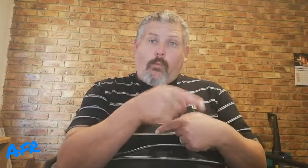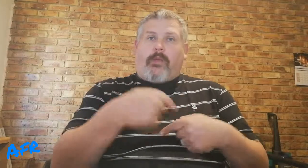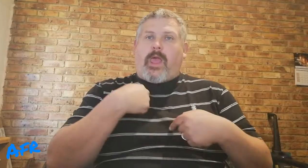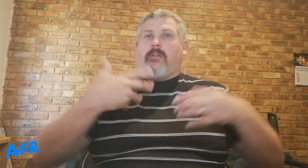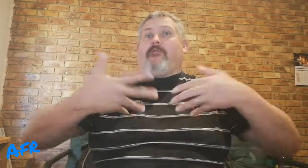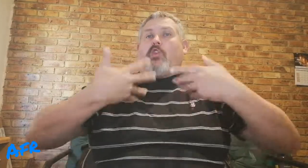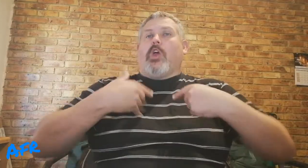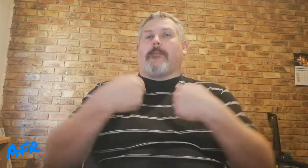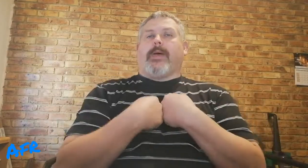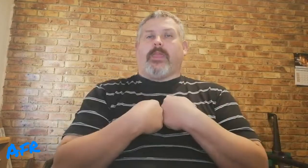waarom ek beheer my.